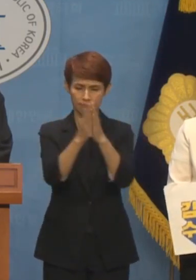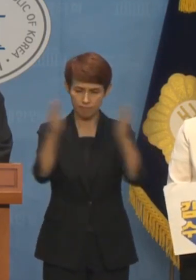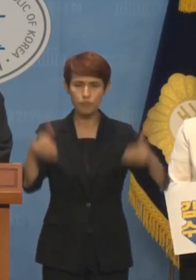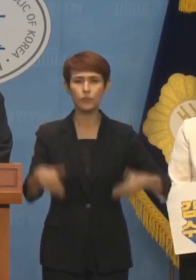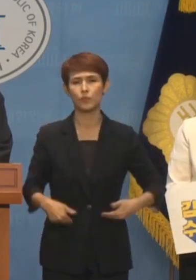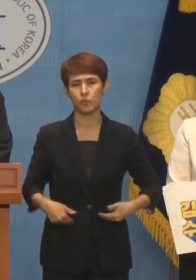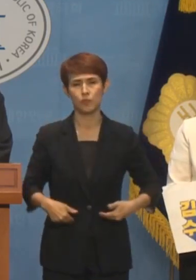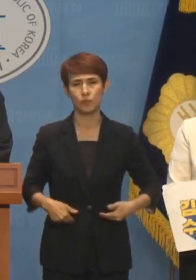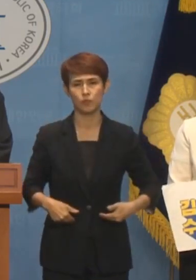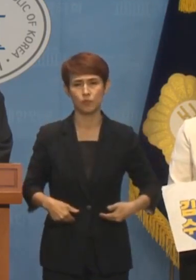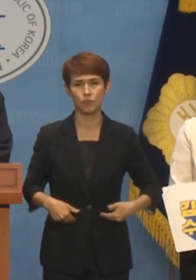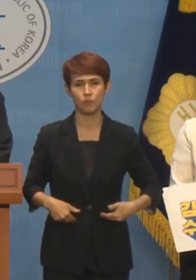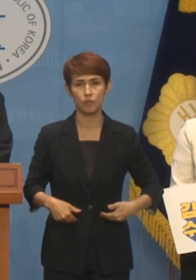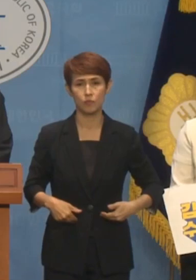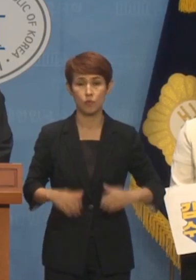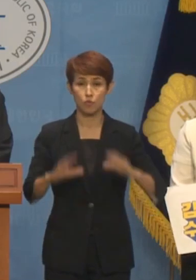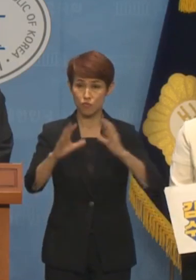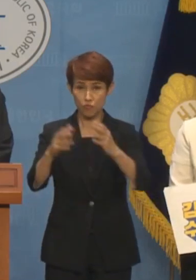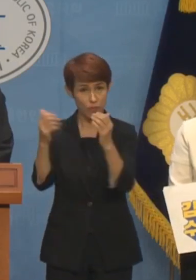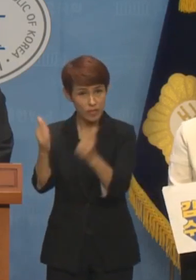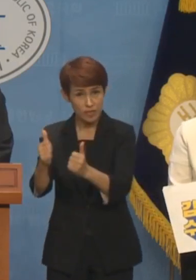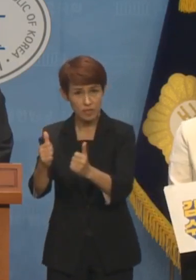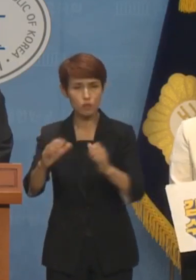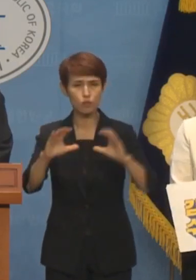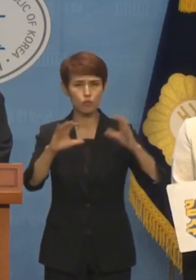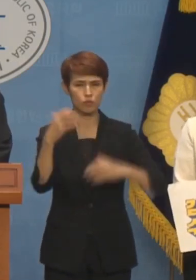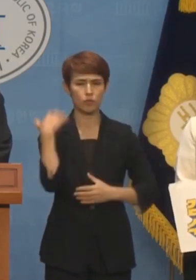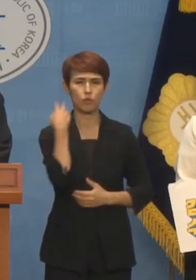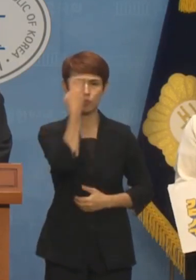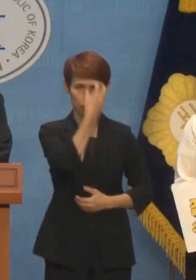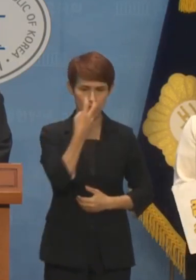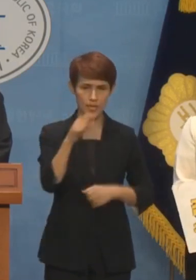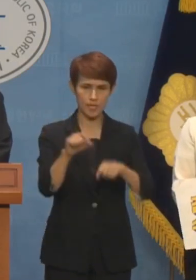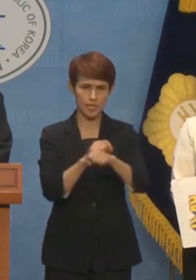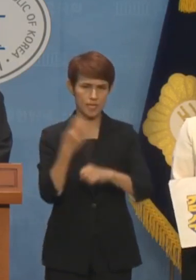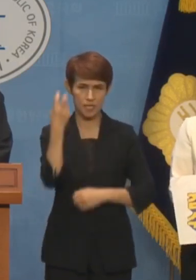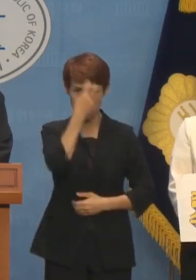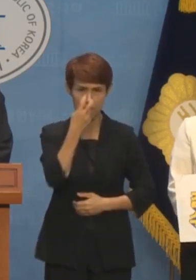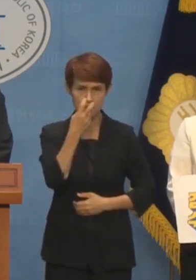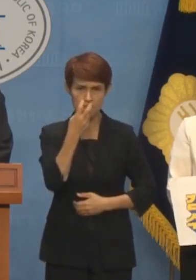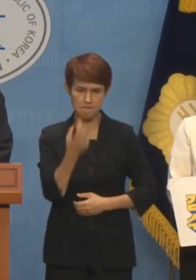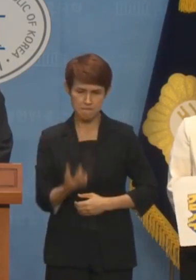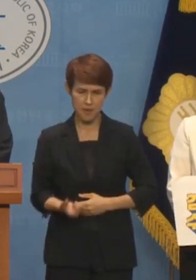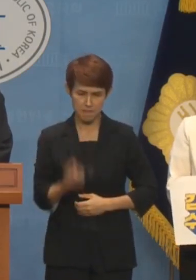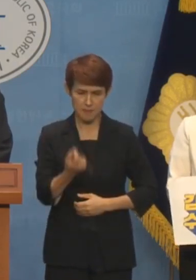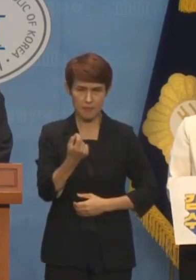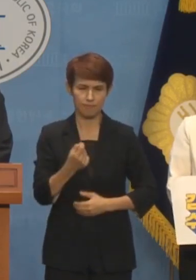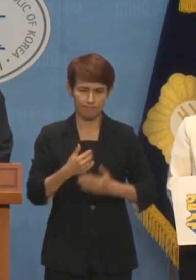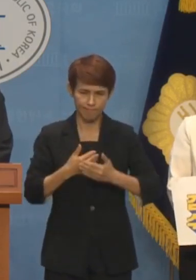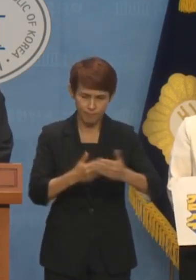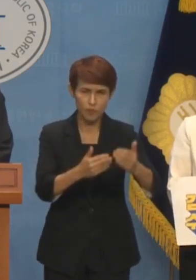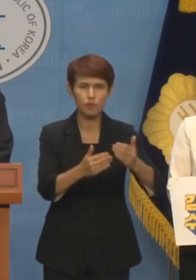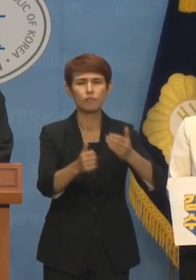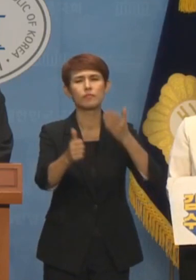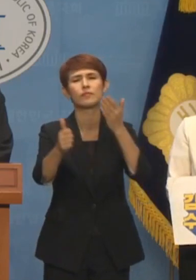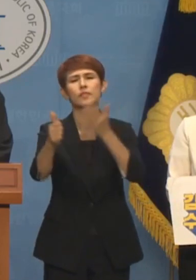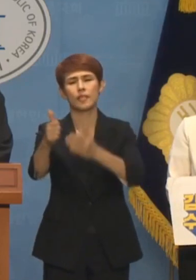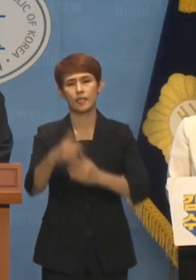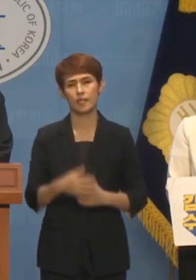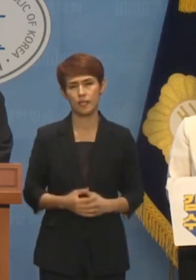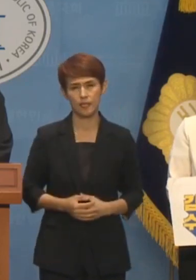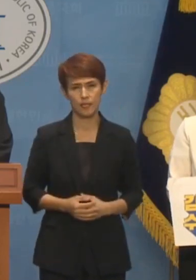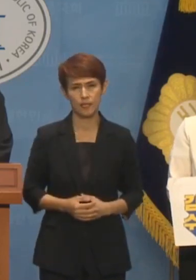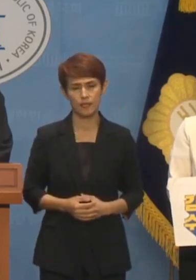됩니다. 국회는 국정조사와 특검을 발빠르게 진행시켜 주시고,